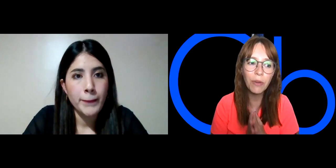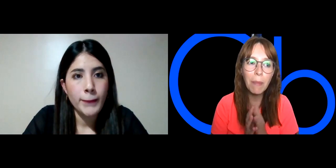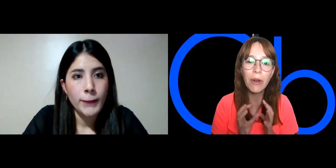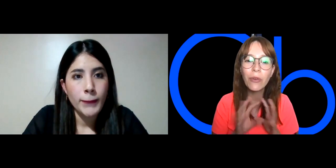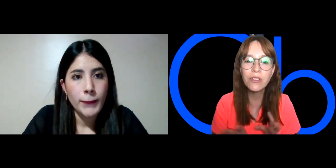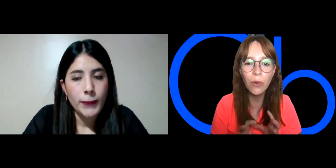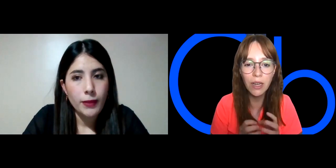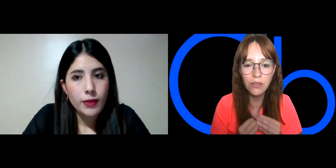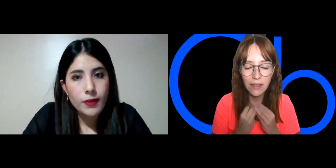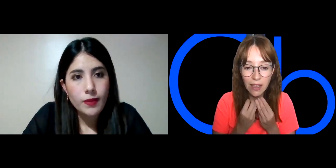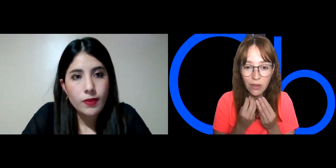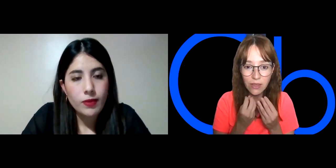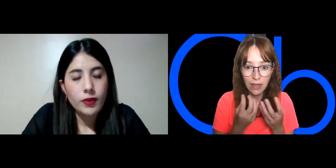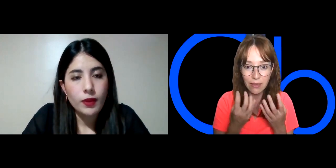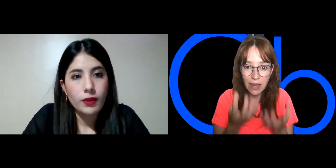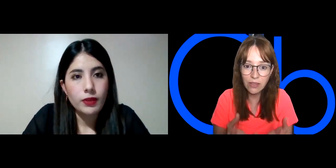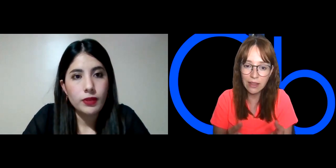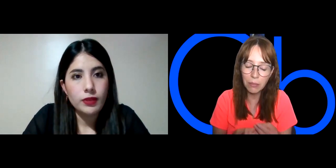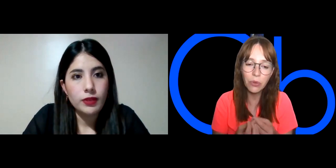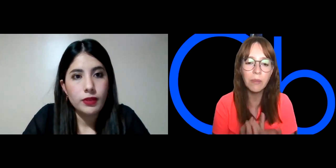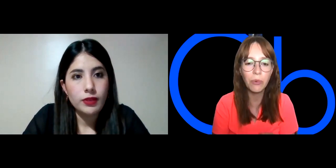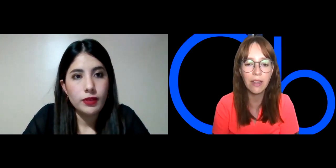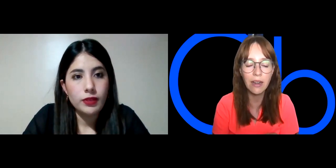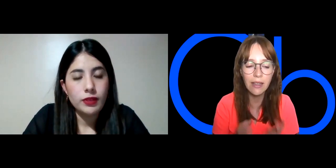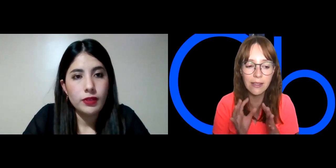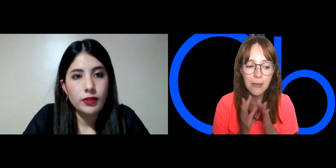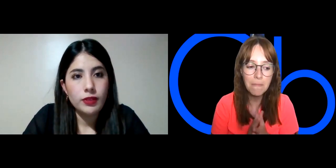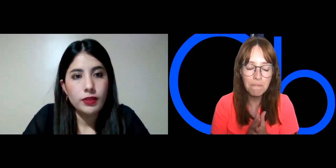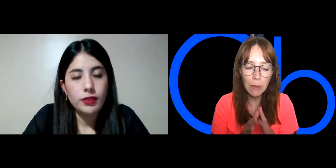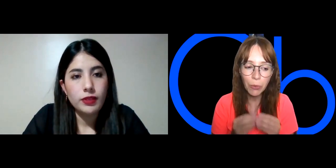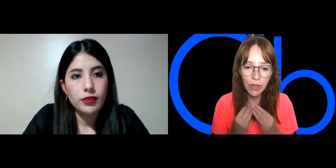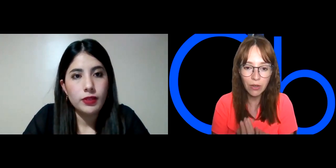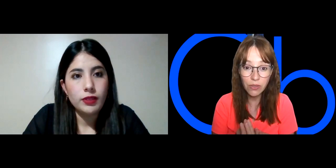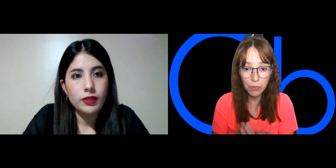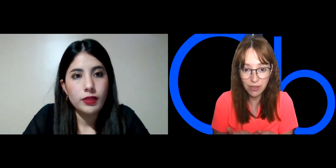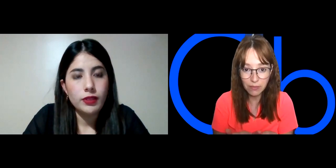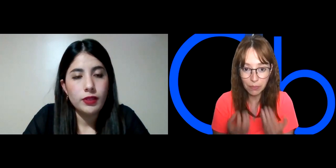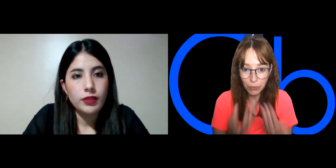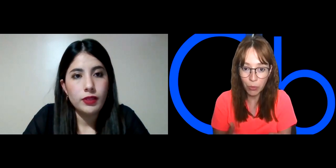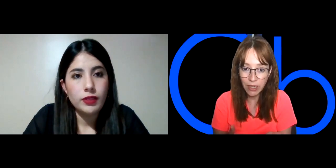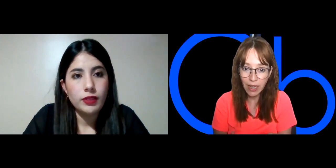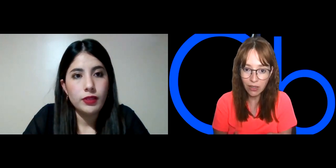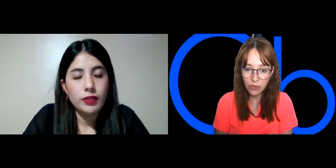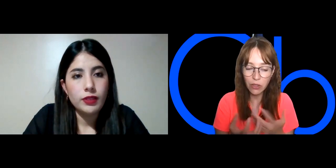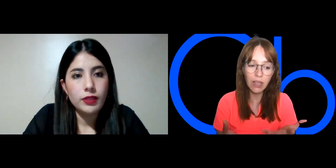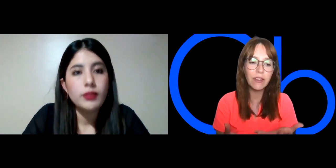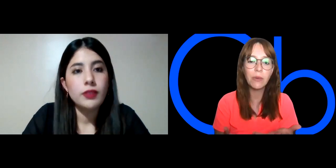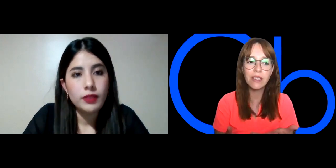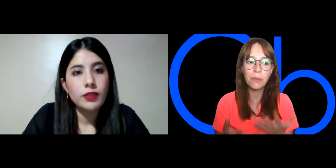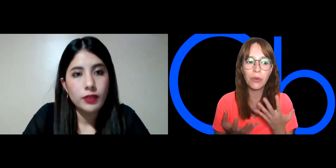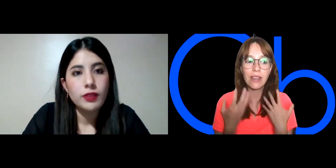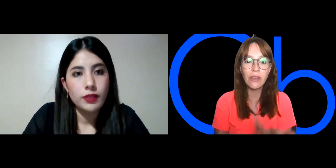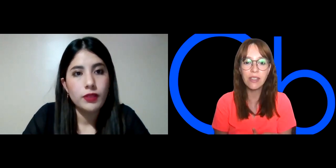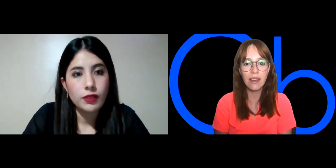otra forma, pero no excluirlos, tratarnos de darnos el tiempo y podernos, pues, comunicarnos, es lo que a fin de